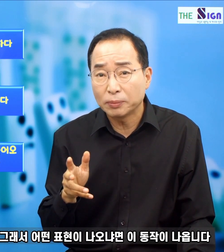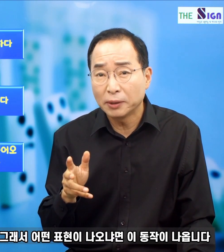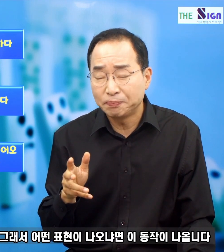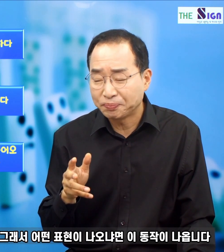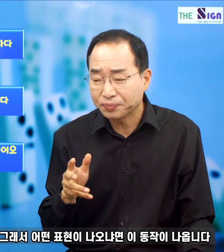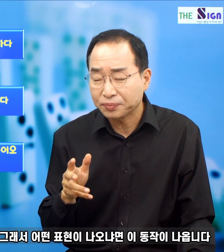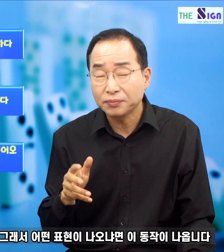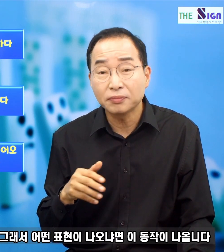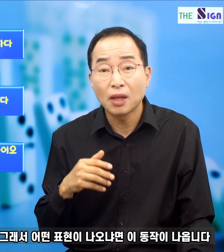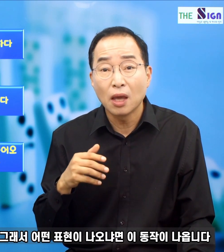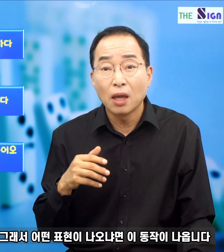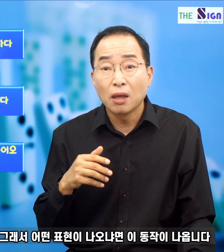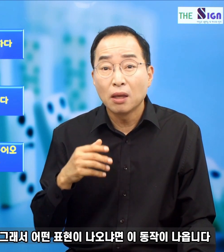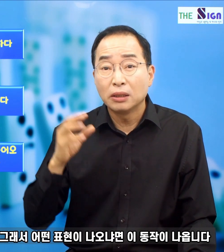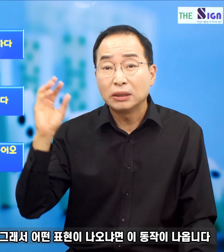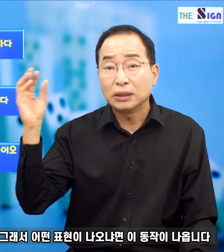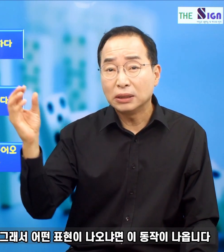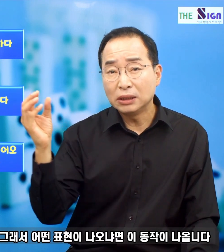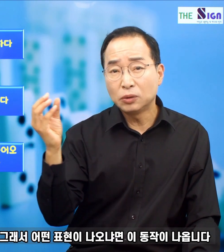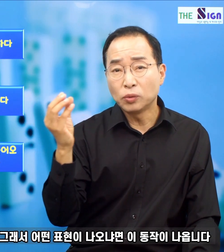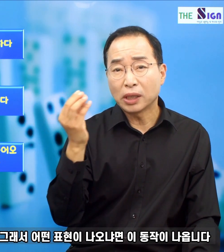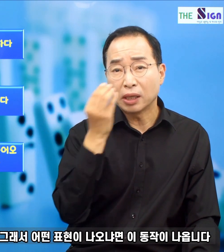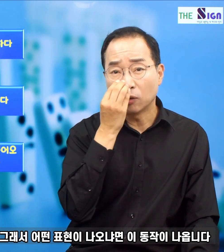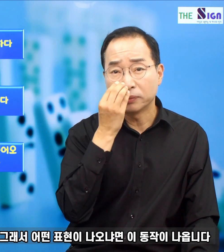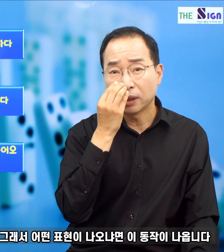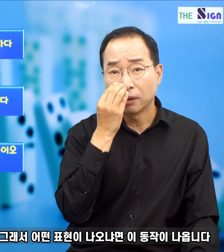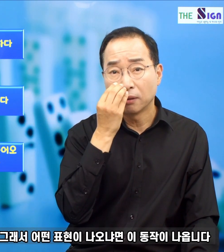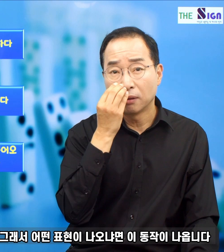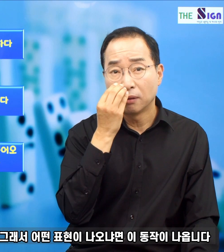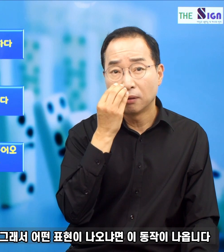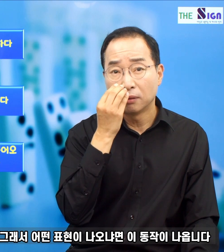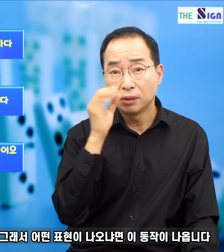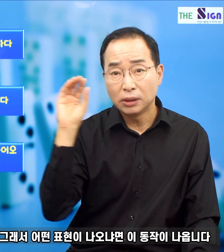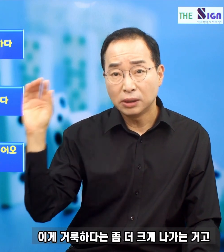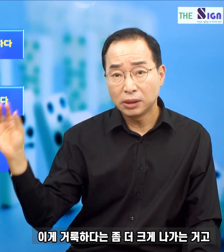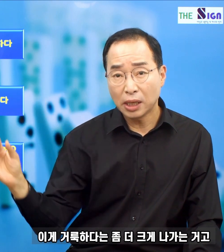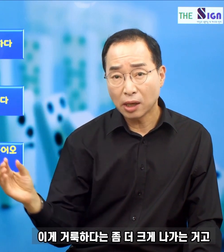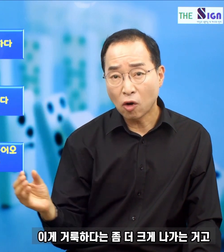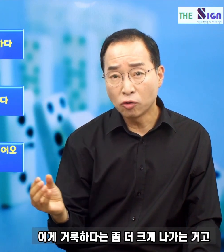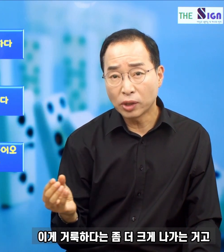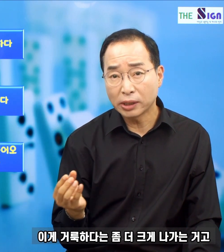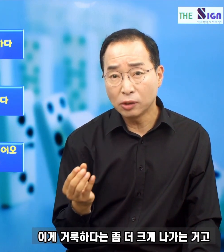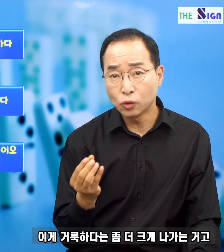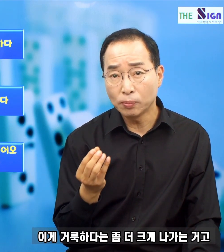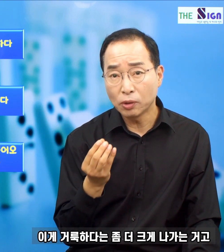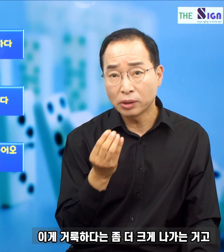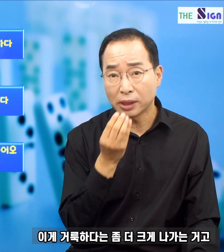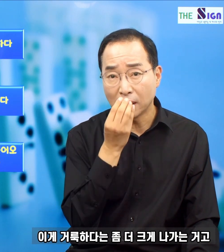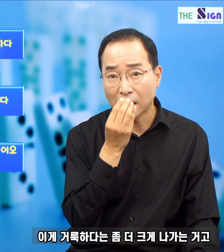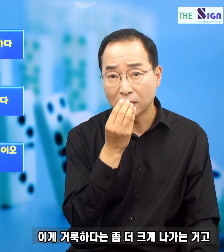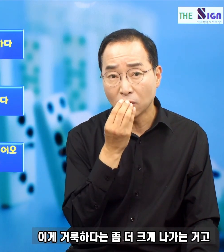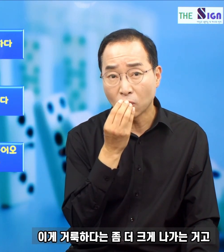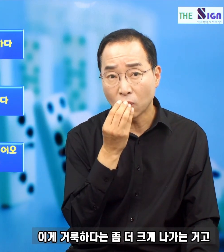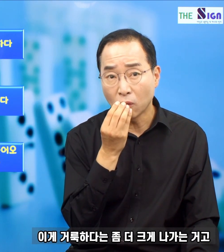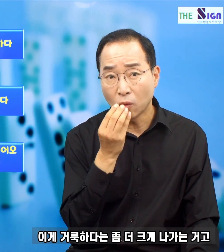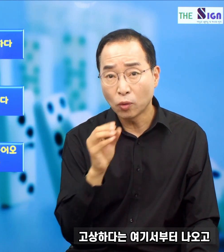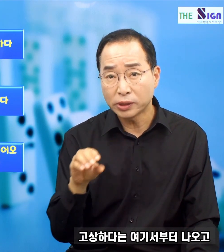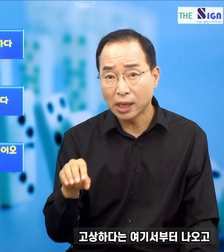나오냐면 이 동작이 나옵니다. 이게 거룩하다는 좀 더 크게 나가는 거고